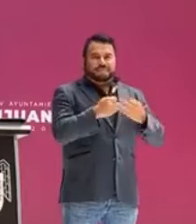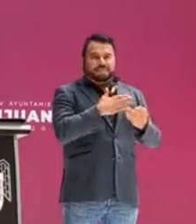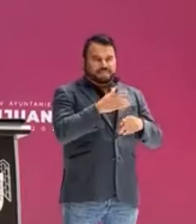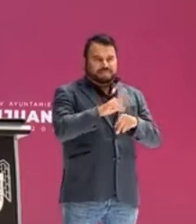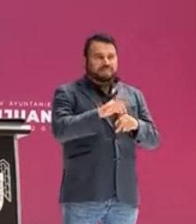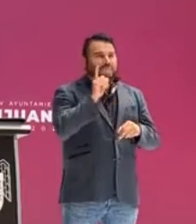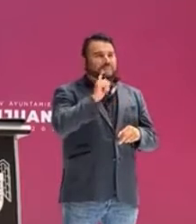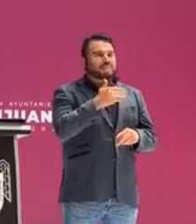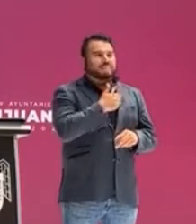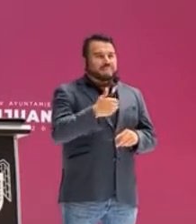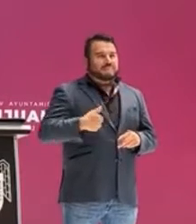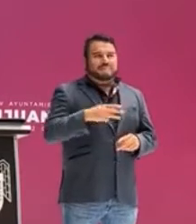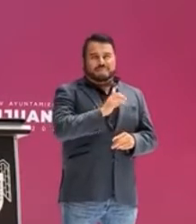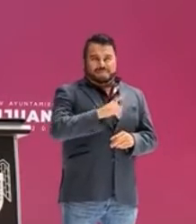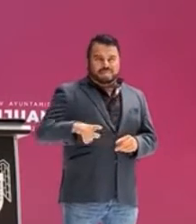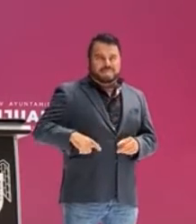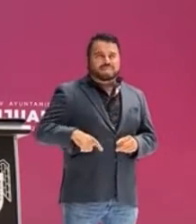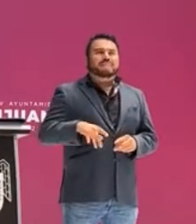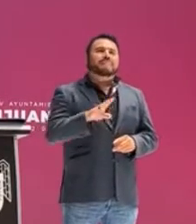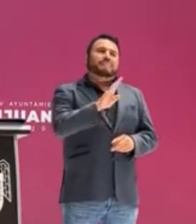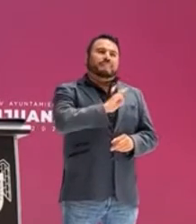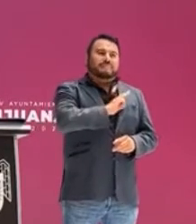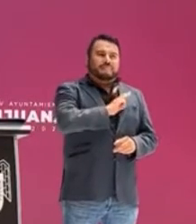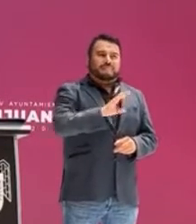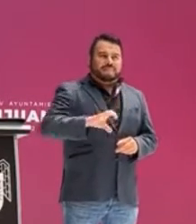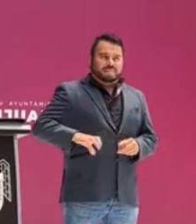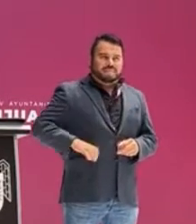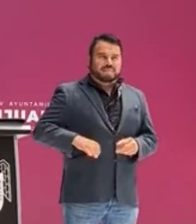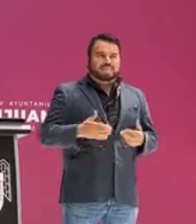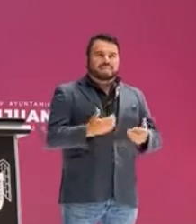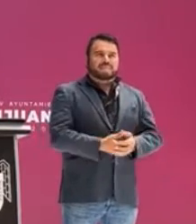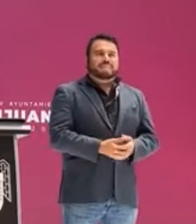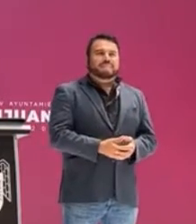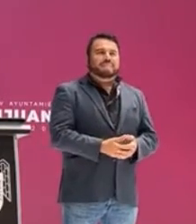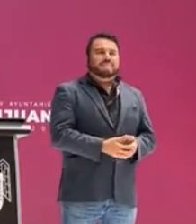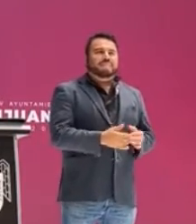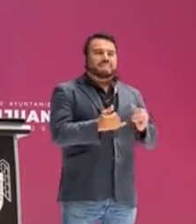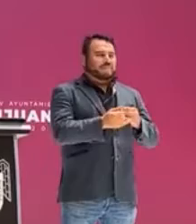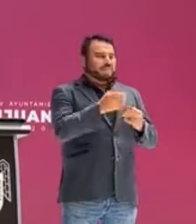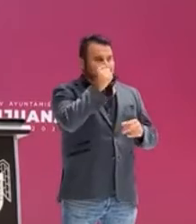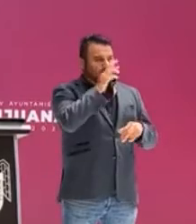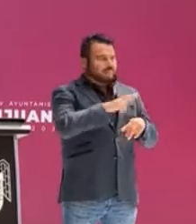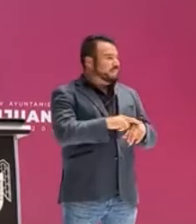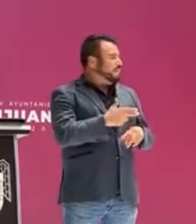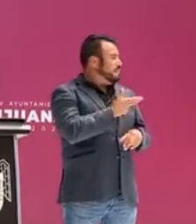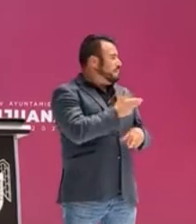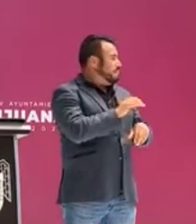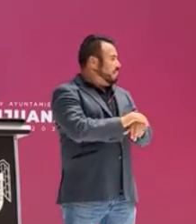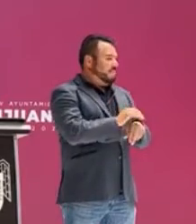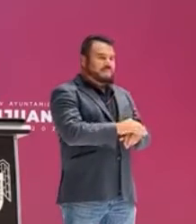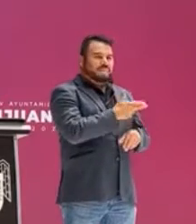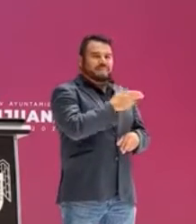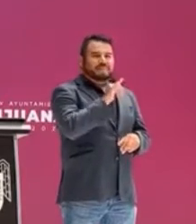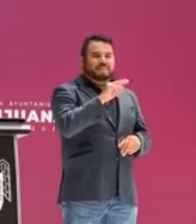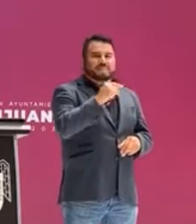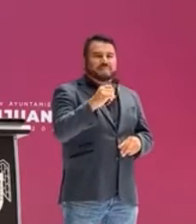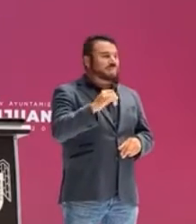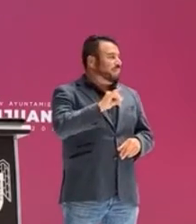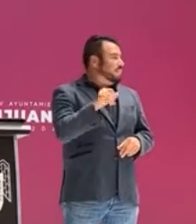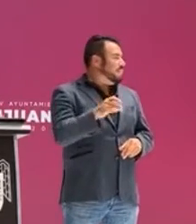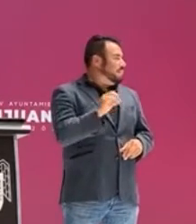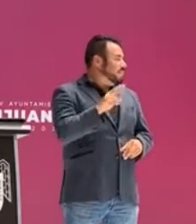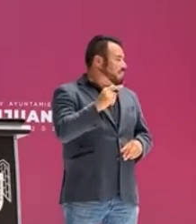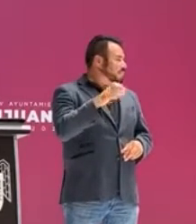Monserrat Caballero, nuestro secretario y amigo ingeniero Jorge Salazar, a todos los